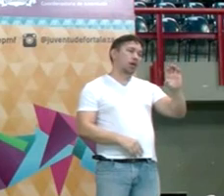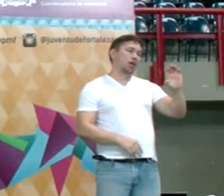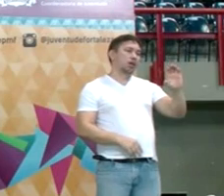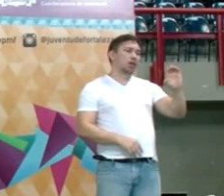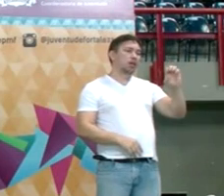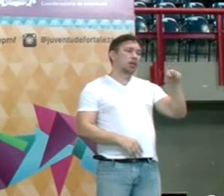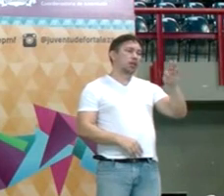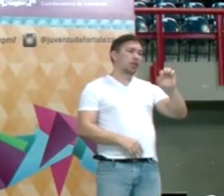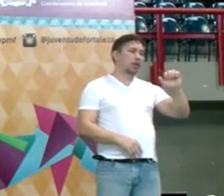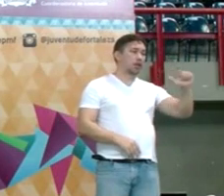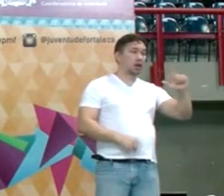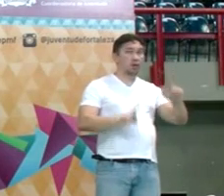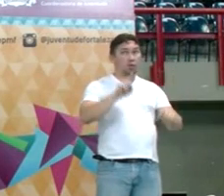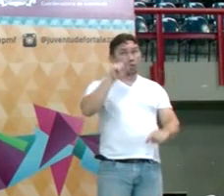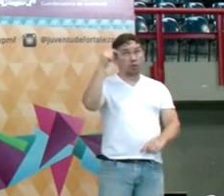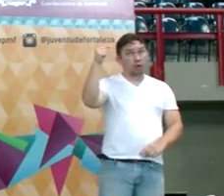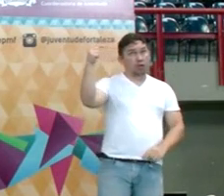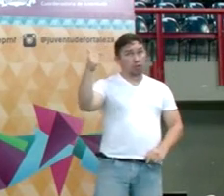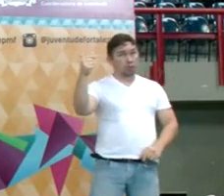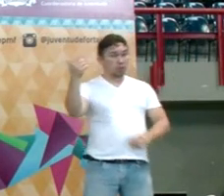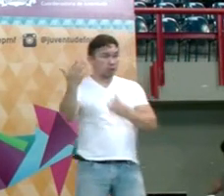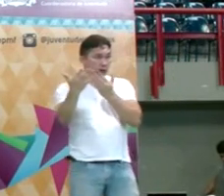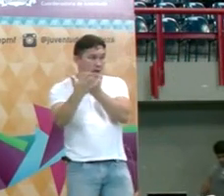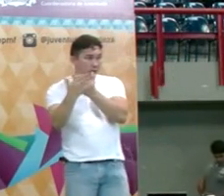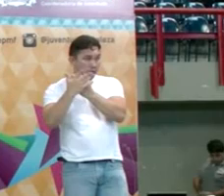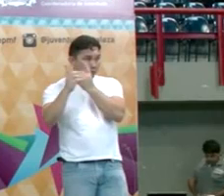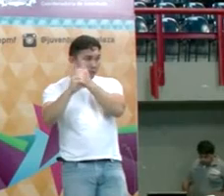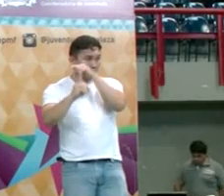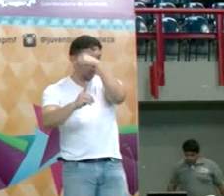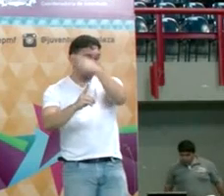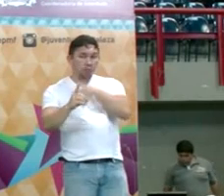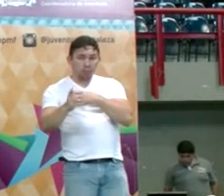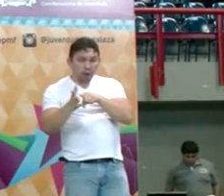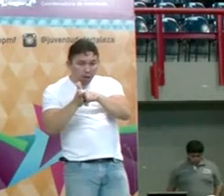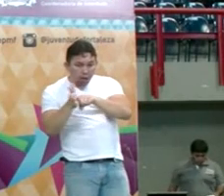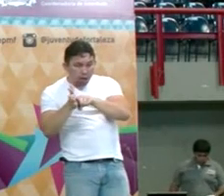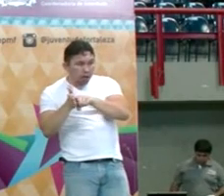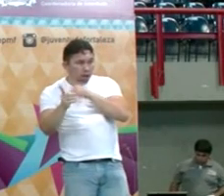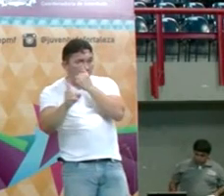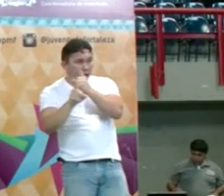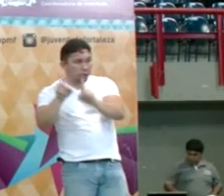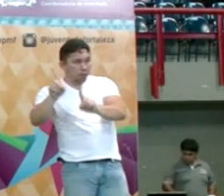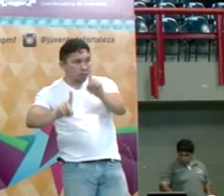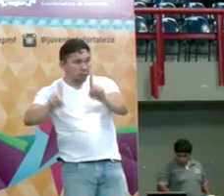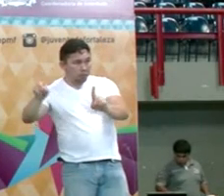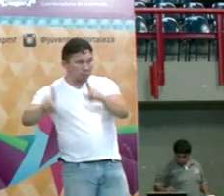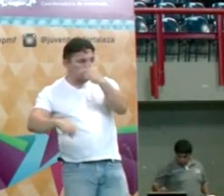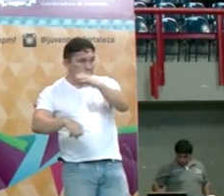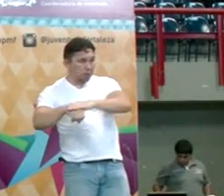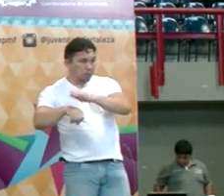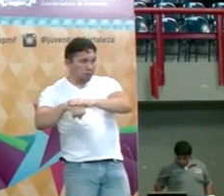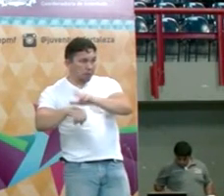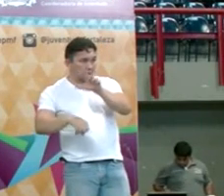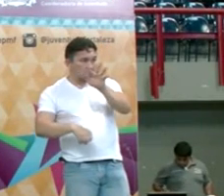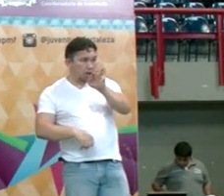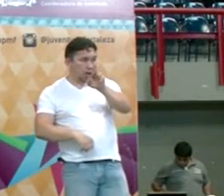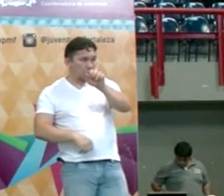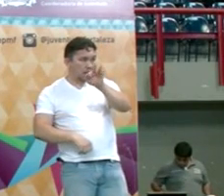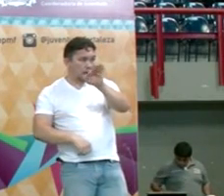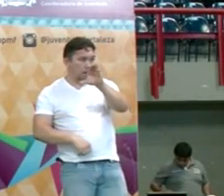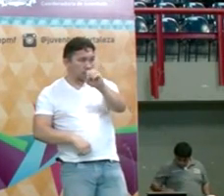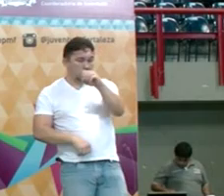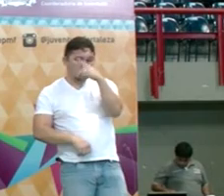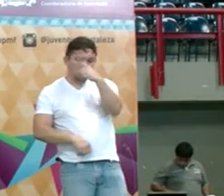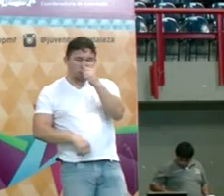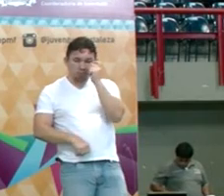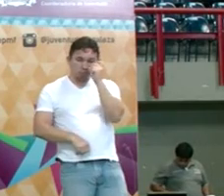outra aula só para a gente fazer a parte de análise de gráfico. E aí a parte de análise de gráfico vai ser interessante, porque